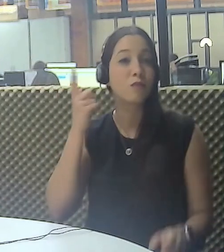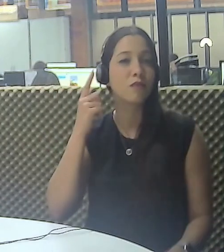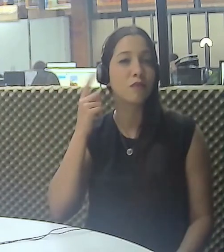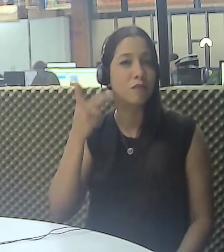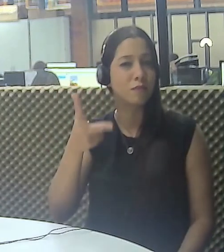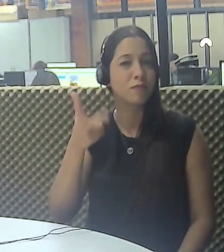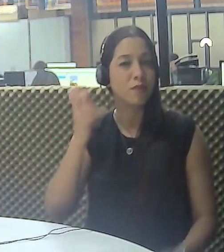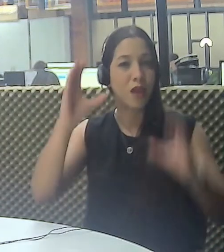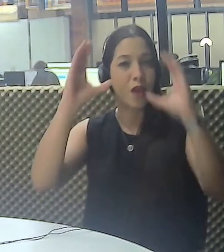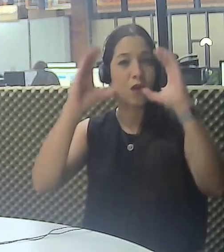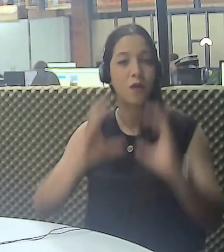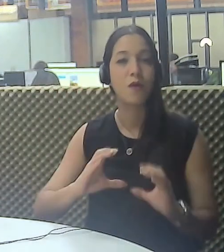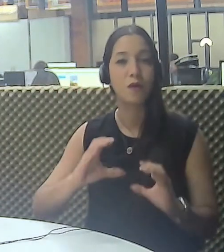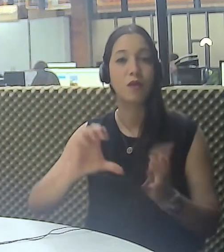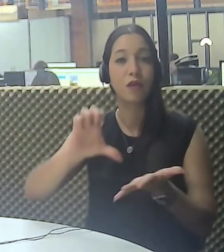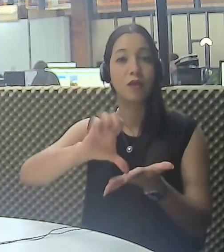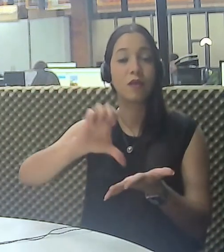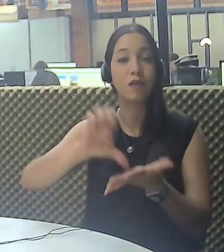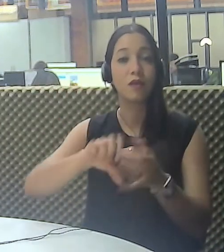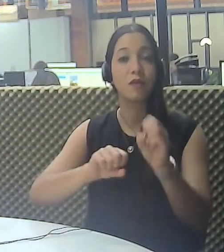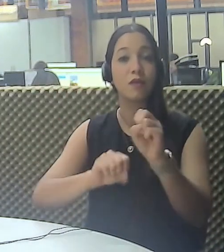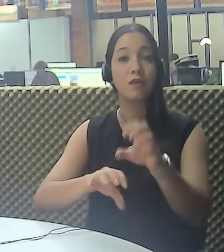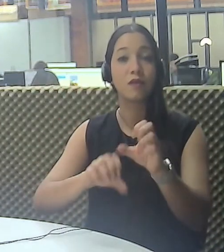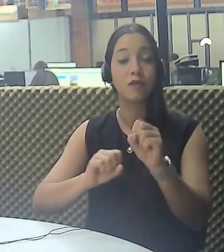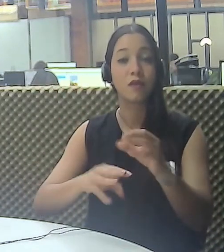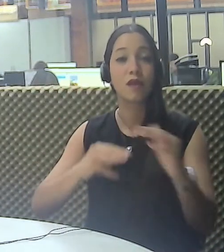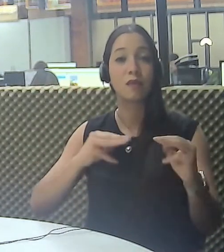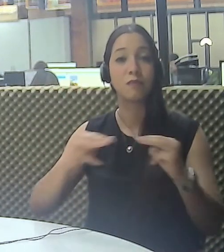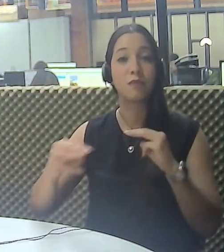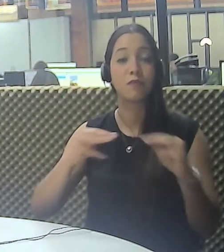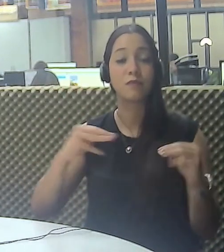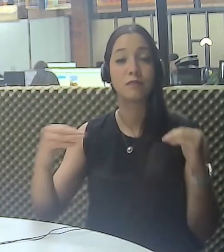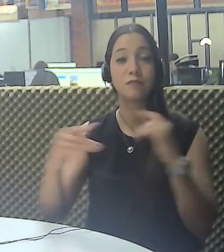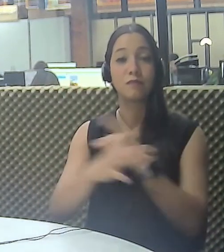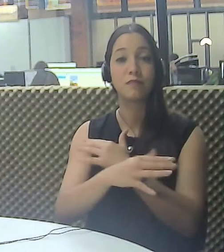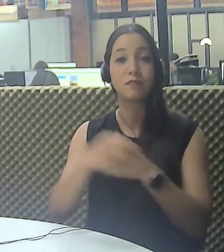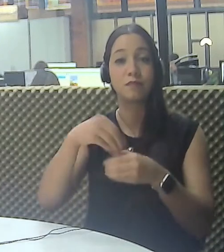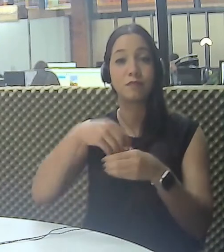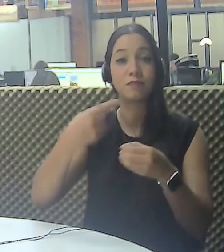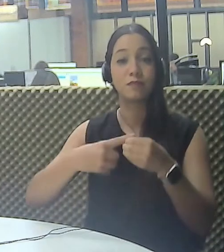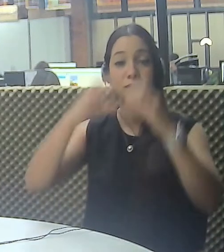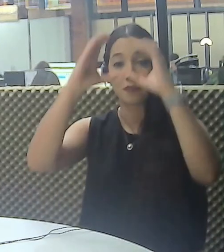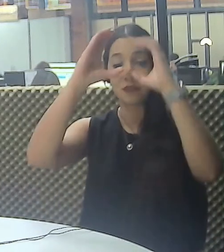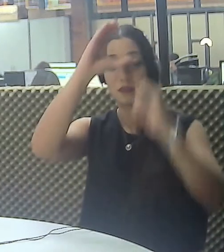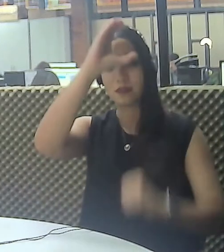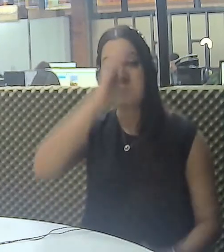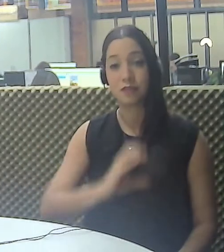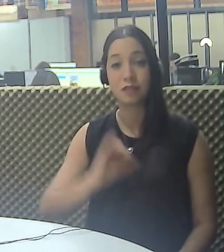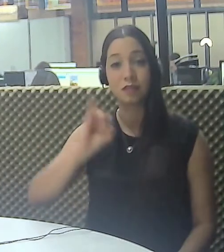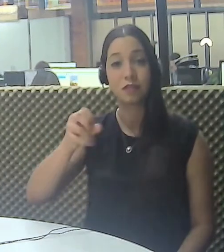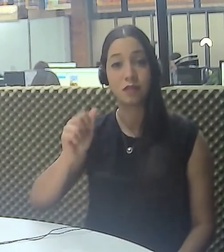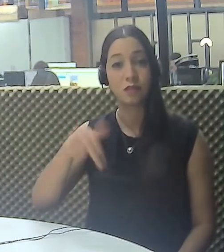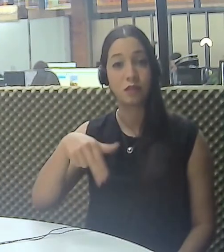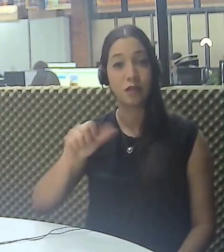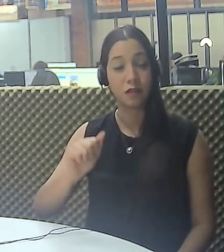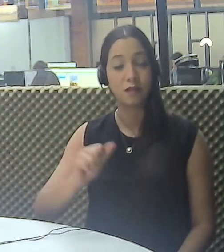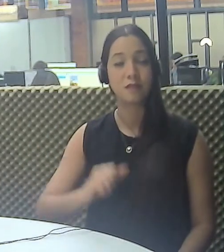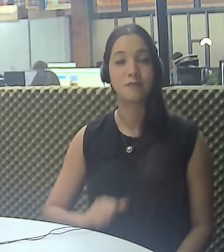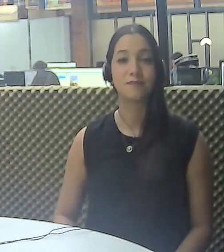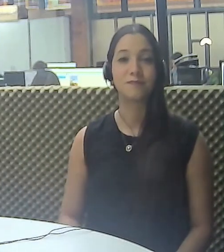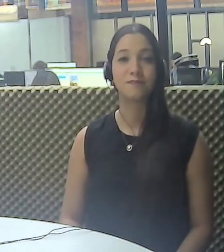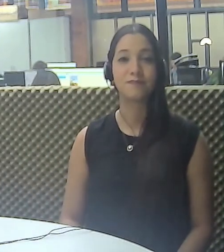a coordenadora do Núcleo de Educação para Mobilidade Urbana e Cidadania da SETRAN, Joana Dark Silva de